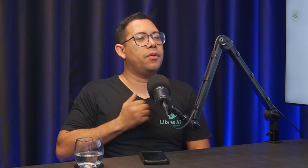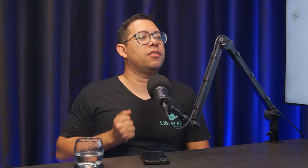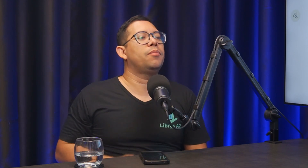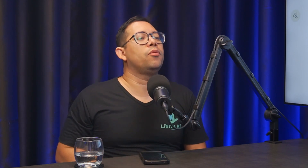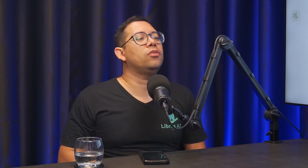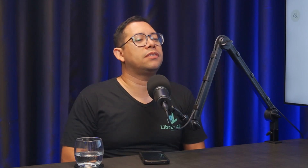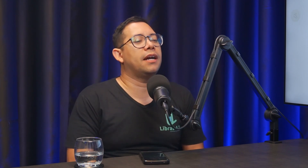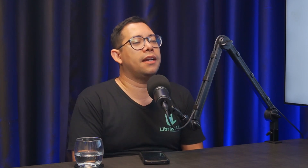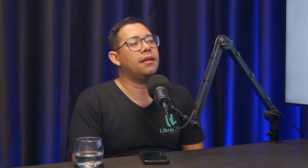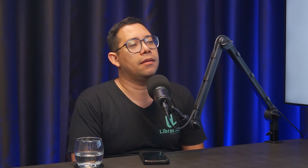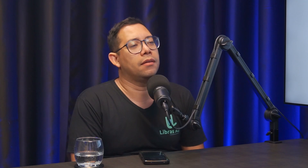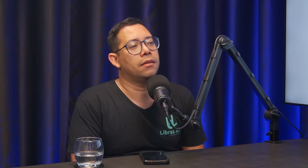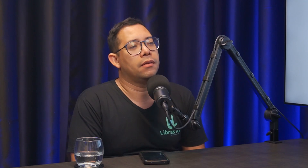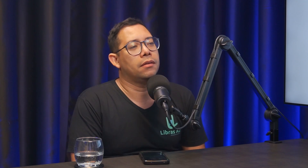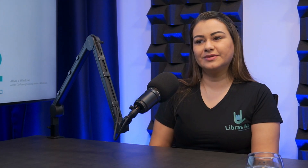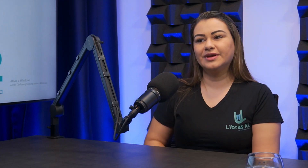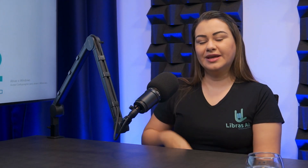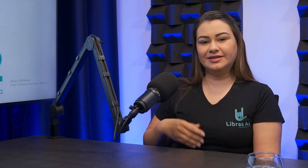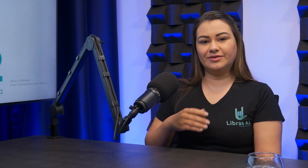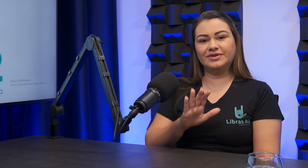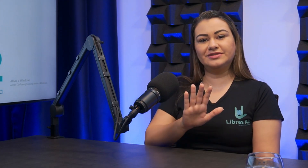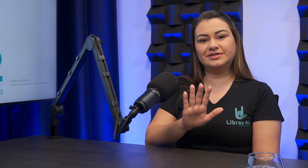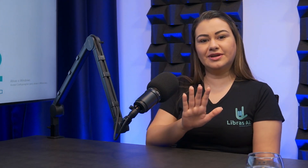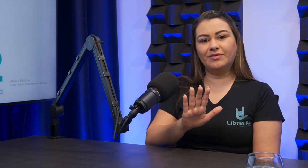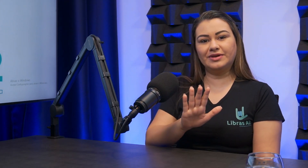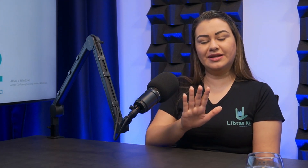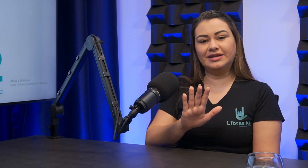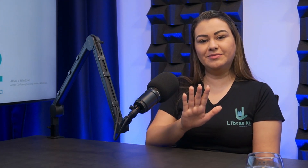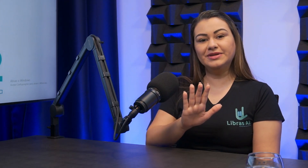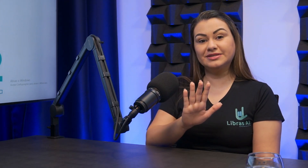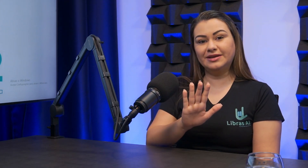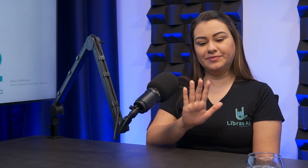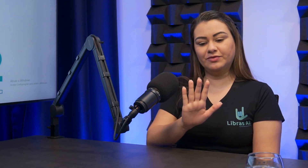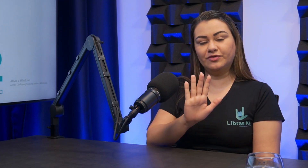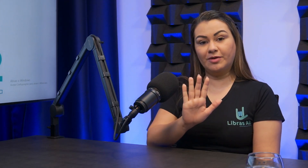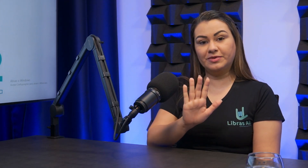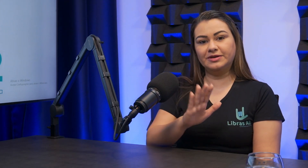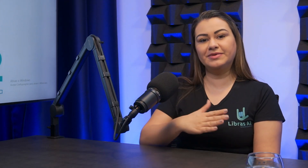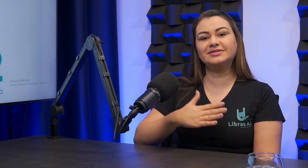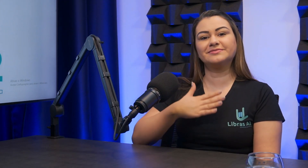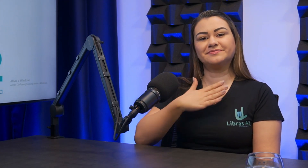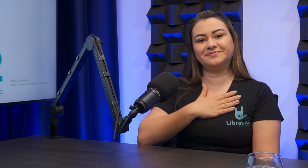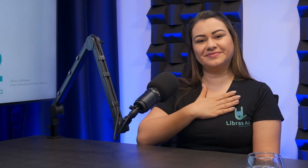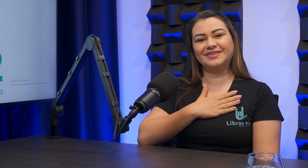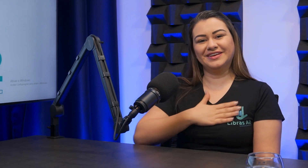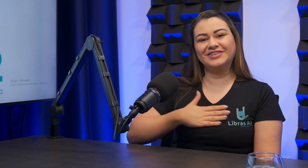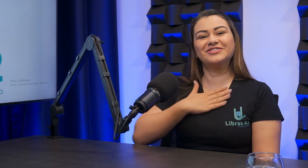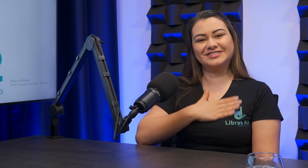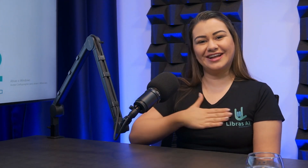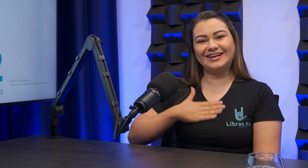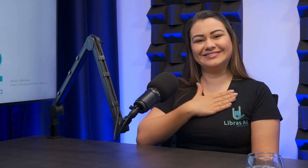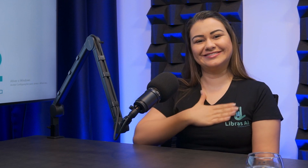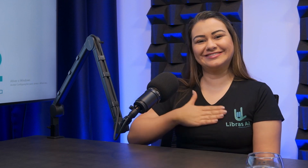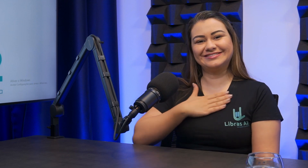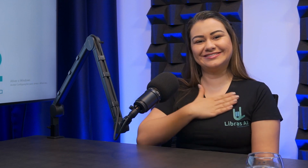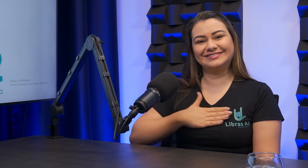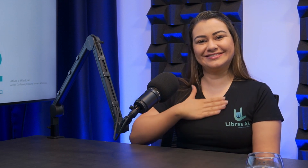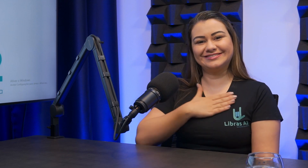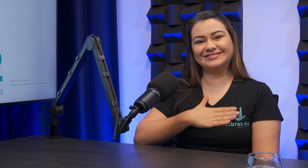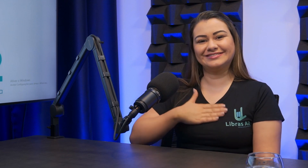exemplo, gostar, né? Isso. Então, esse sinal aqui em libras, né? Verbo em libras, gostar. Muito bem. Porque às vezes o pessoal